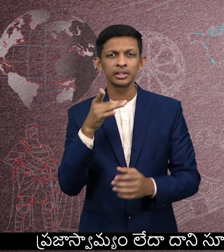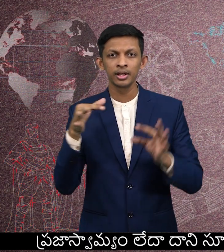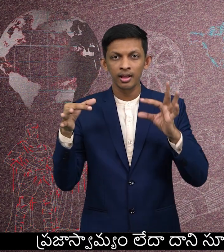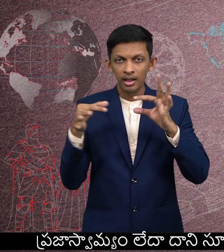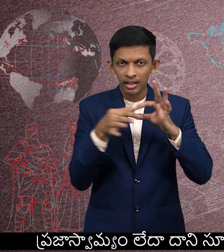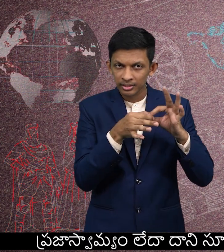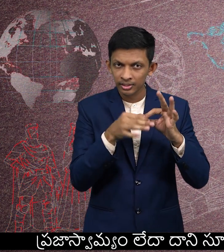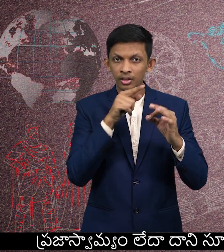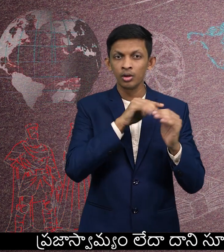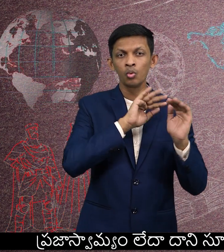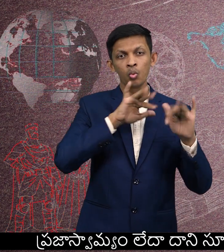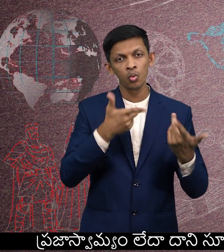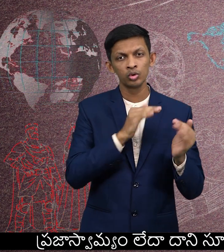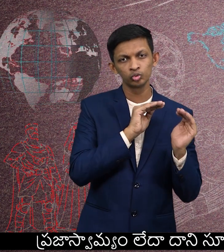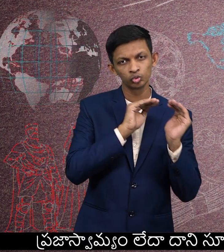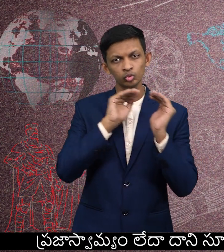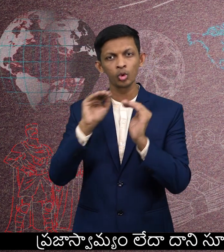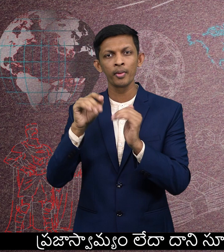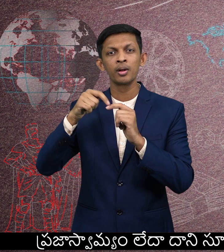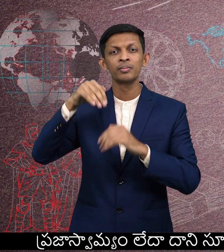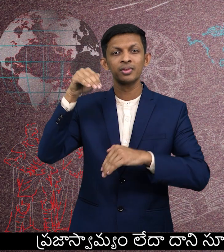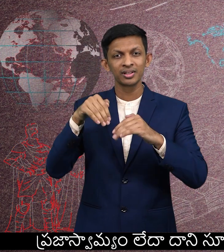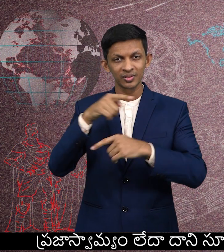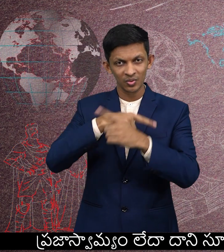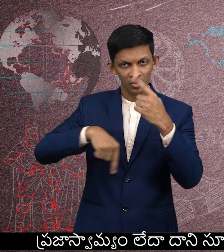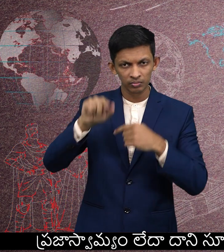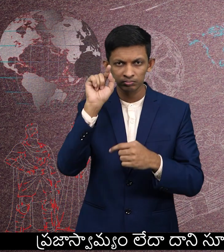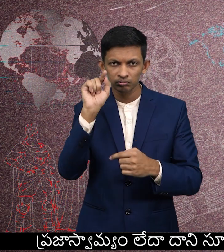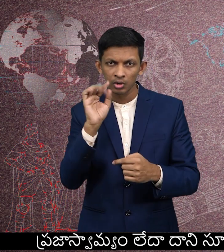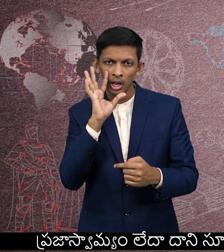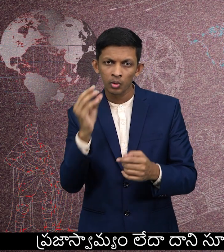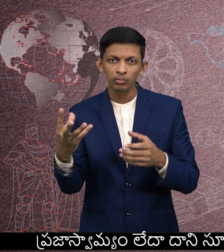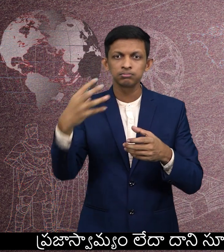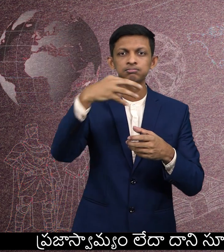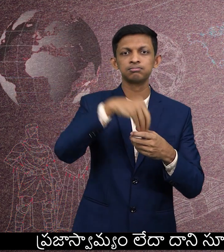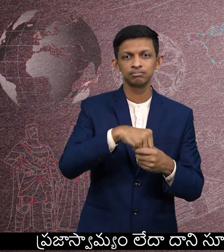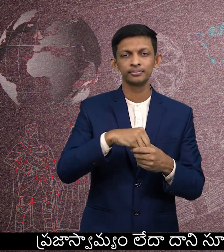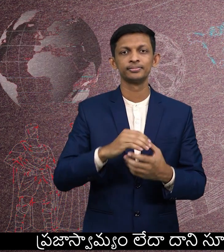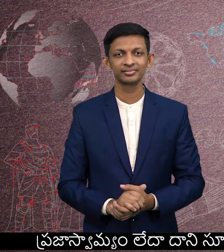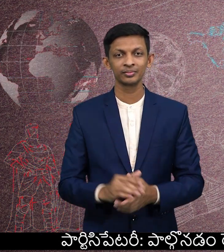ప్రజాస్వామ్యం లేదా దాని సూత్రాలకు సంబంధించినది లేదా మద్దతు ఇవ్వటం.